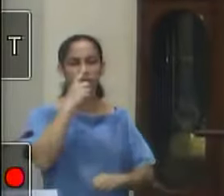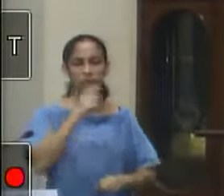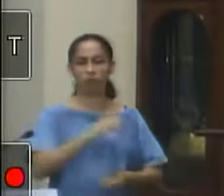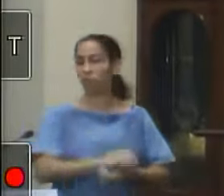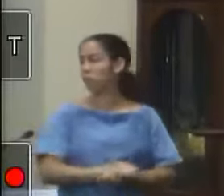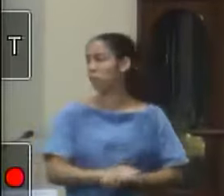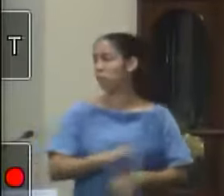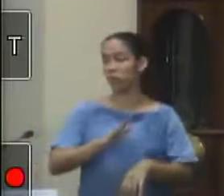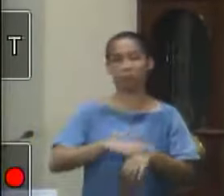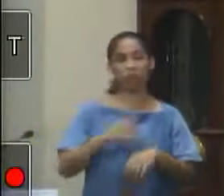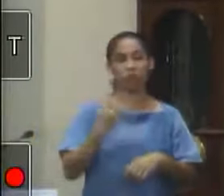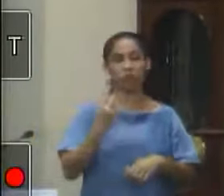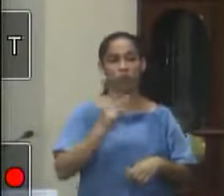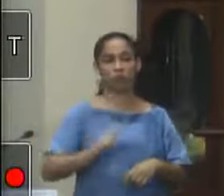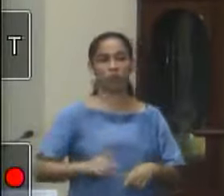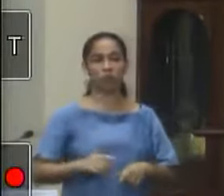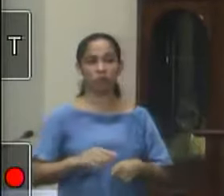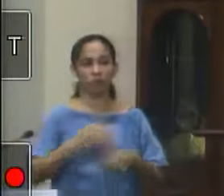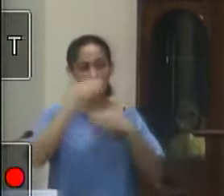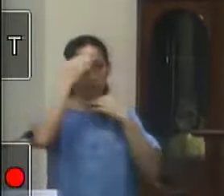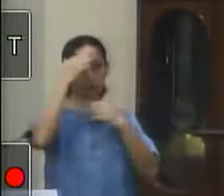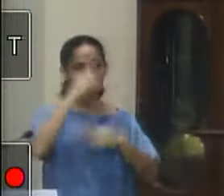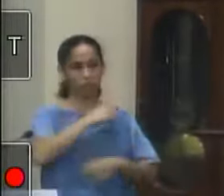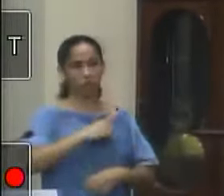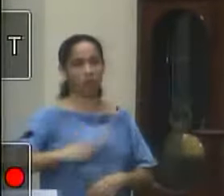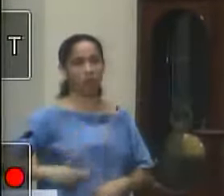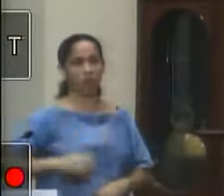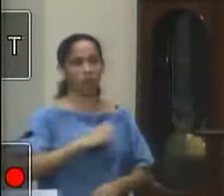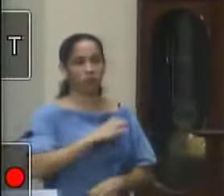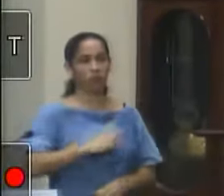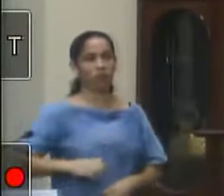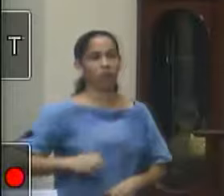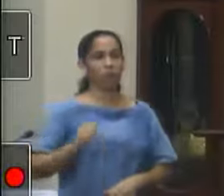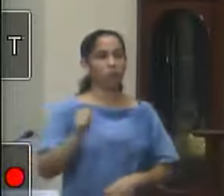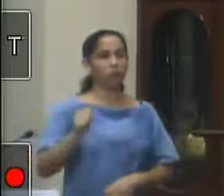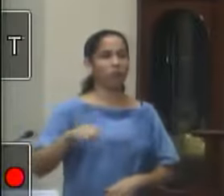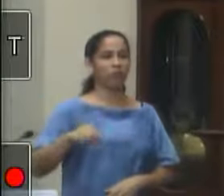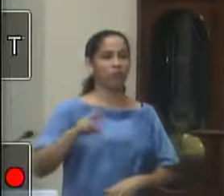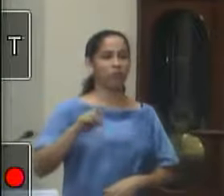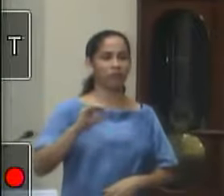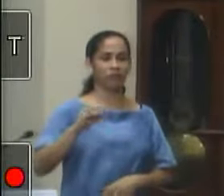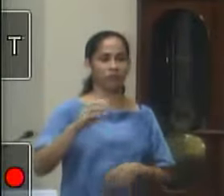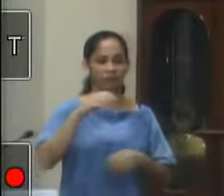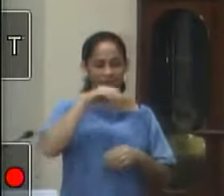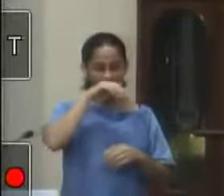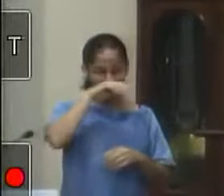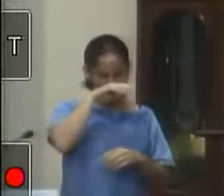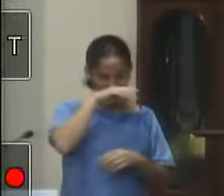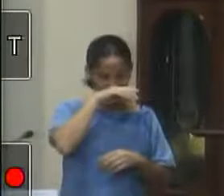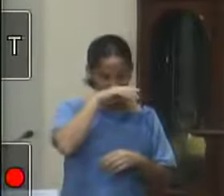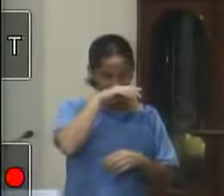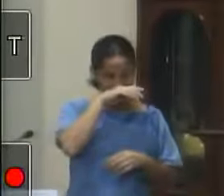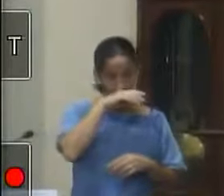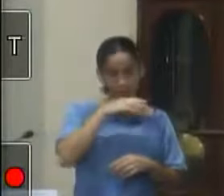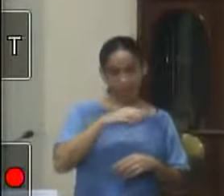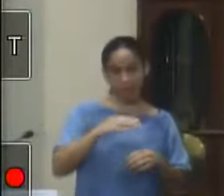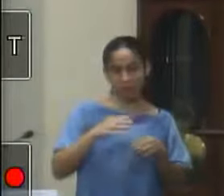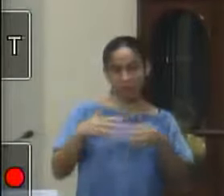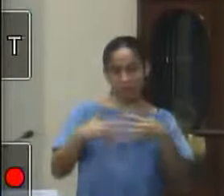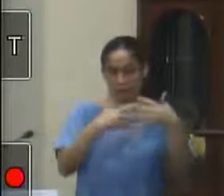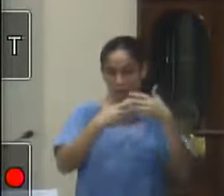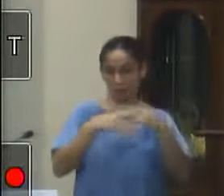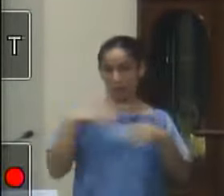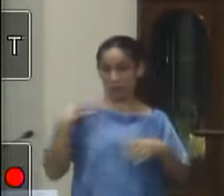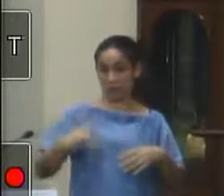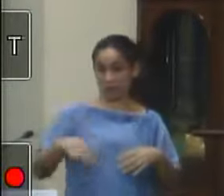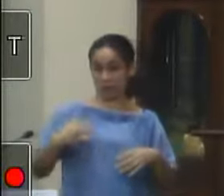mais uma vez agradecer ao deputado André Correia, que colaborou e muito. Não é? Um caminhão desse, ele não é barato, um caminhão desse